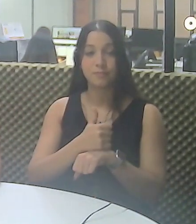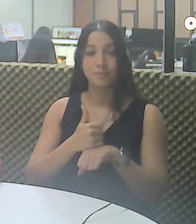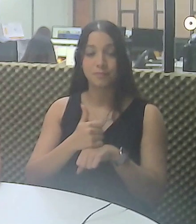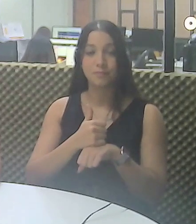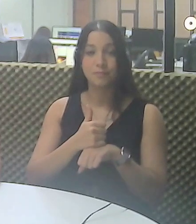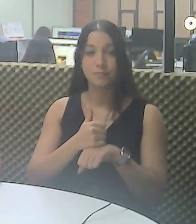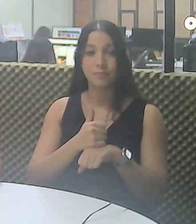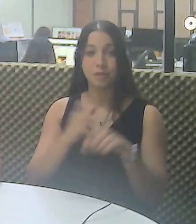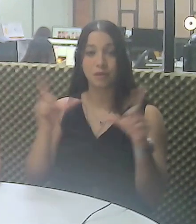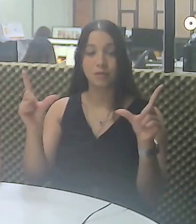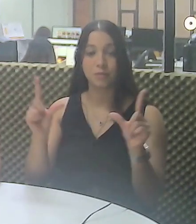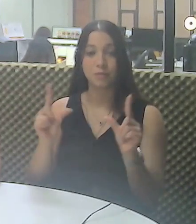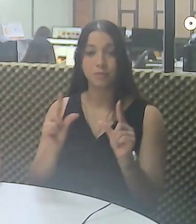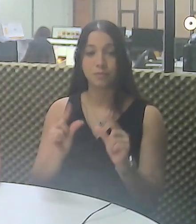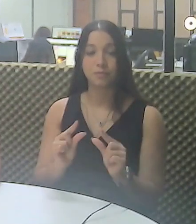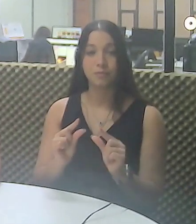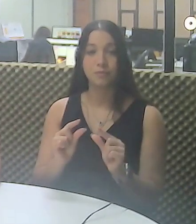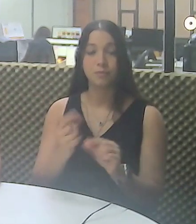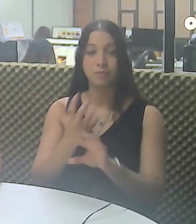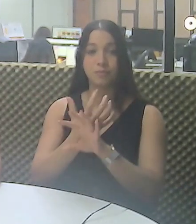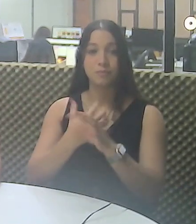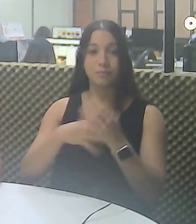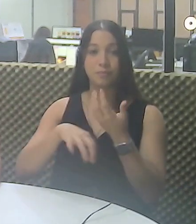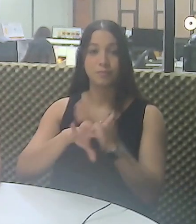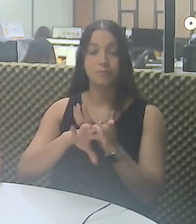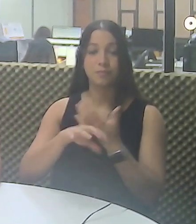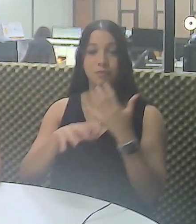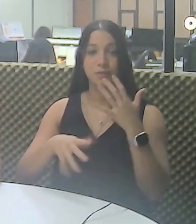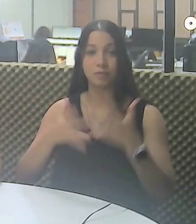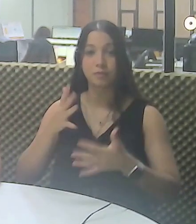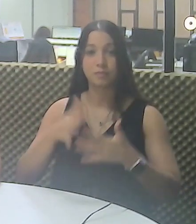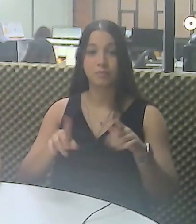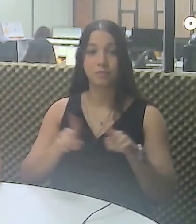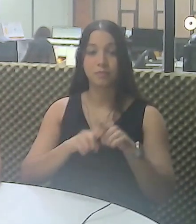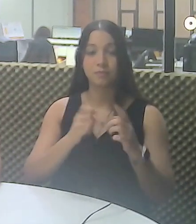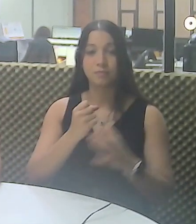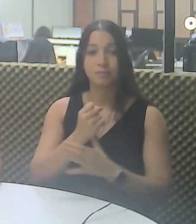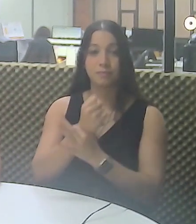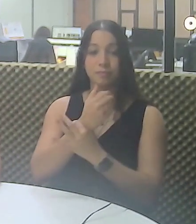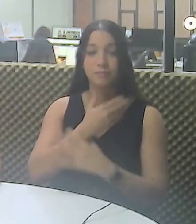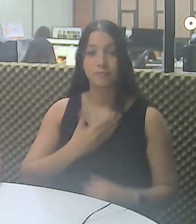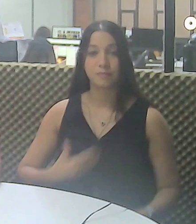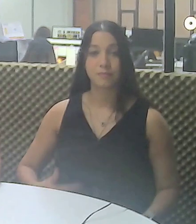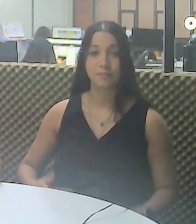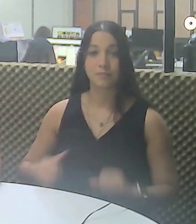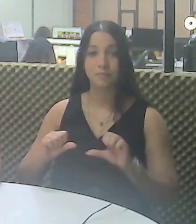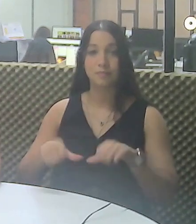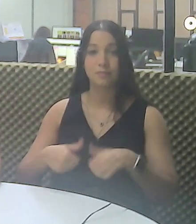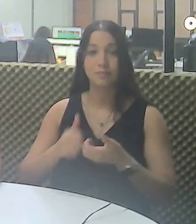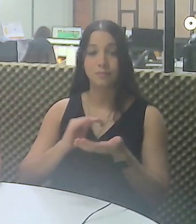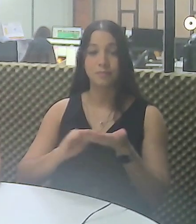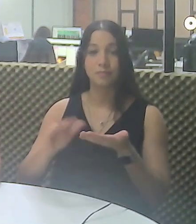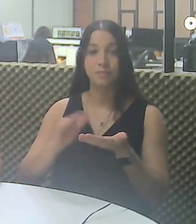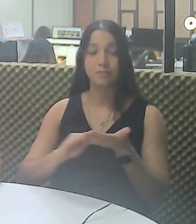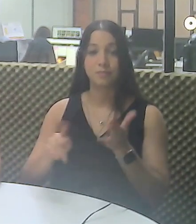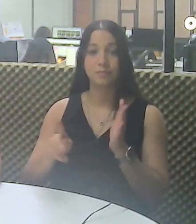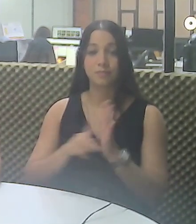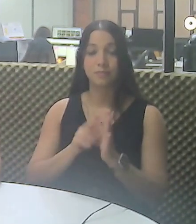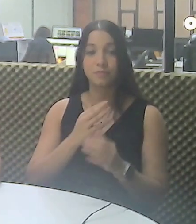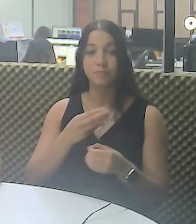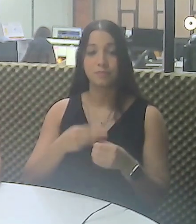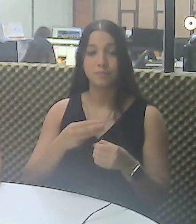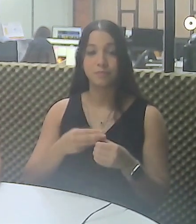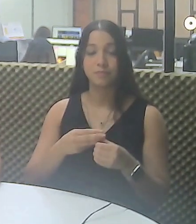na minimização dos impactos no meio ambiente, reforço da segurança pública e na otimização dos custos aos cofres